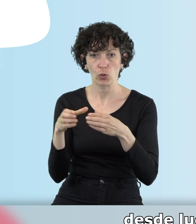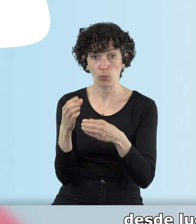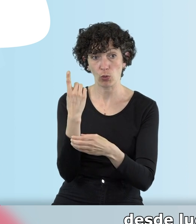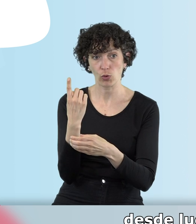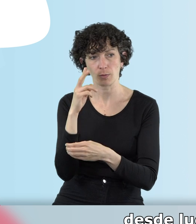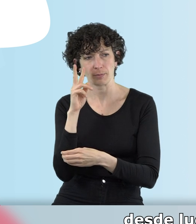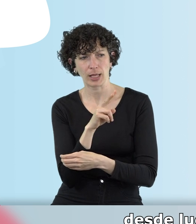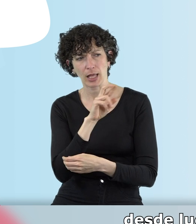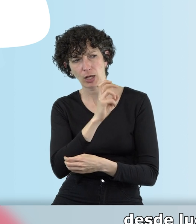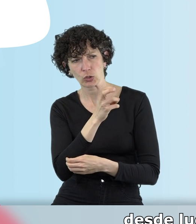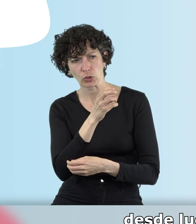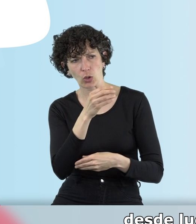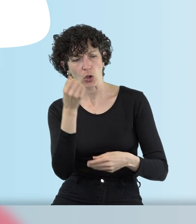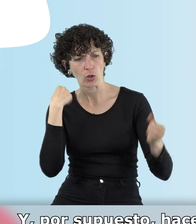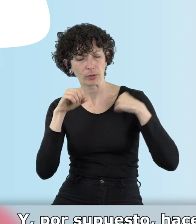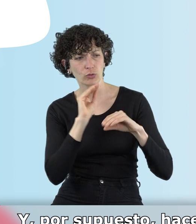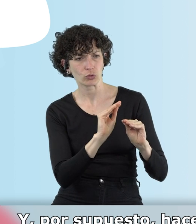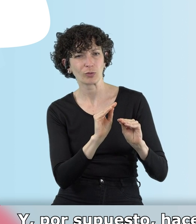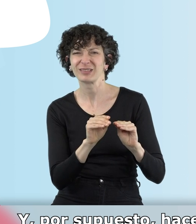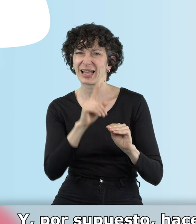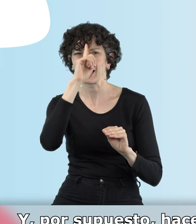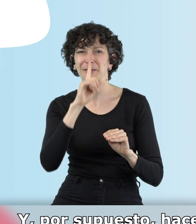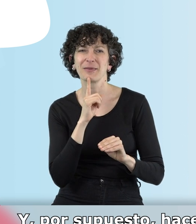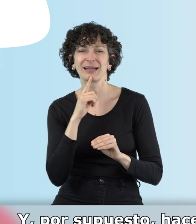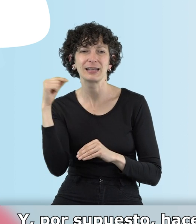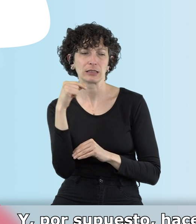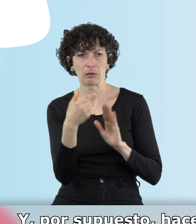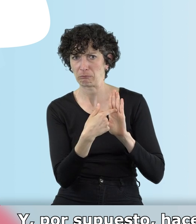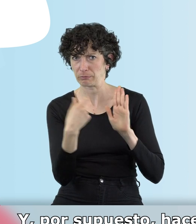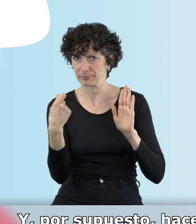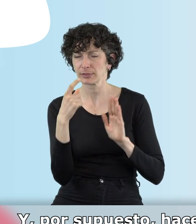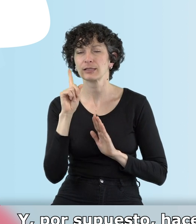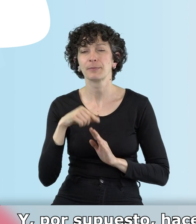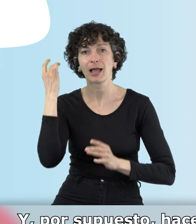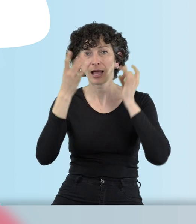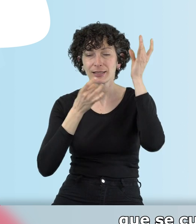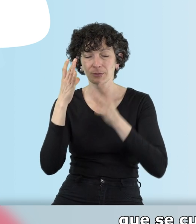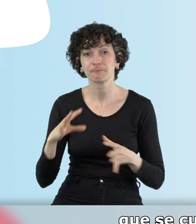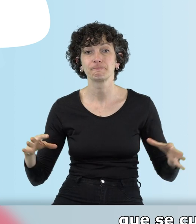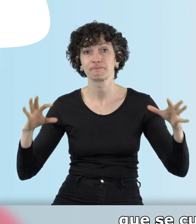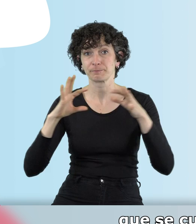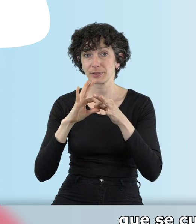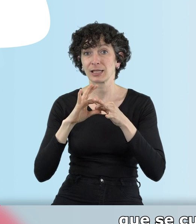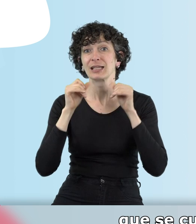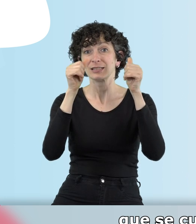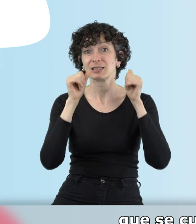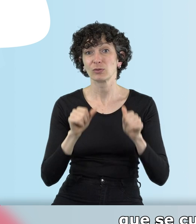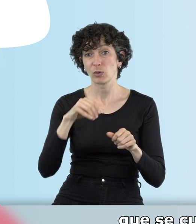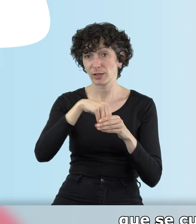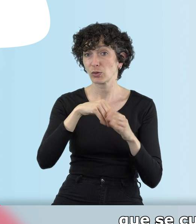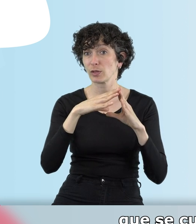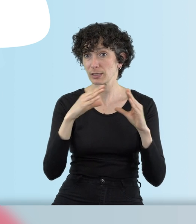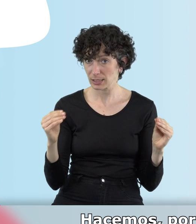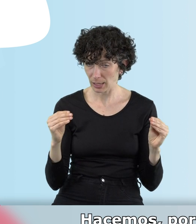otro, desde luego se eliminan estereotipos. Y por supuesto hacemos actividades relacionadas con las titulaciones que se cursan en